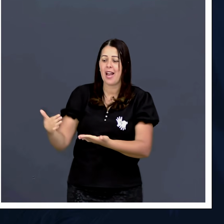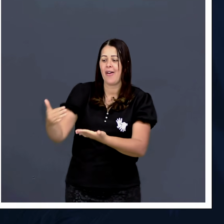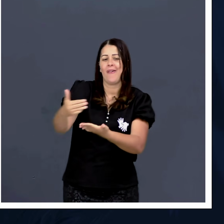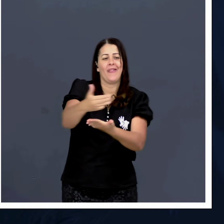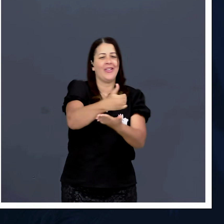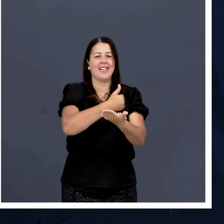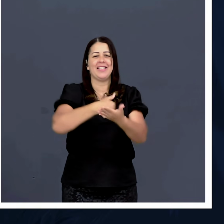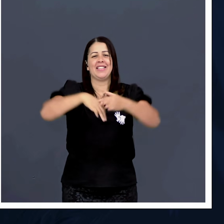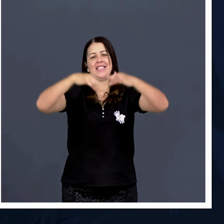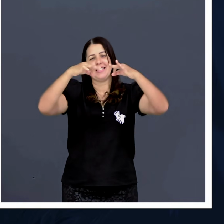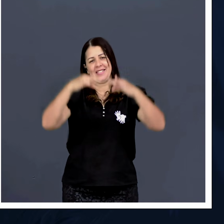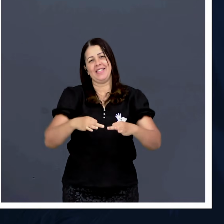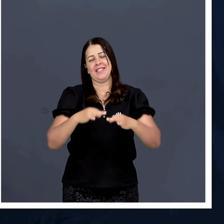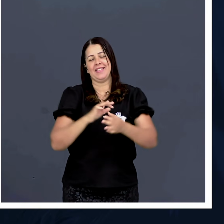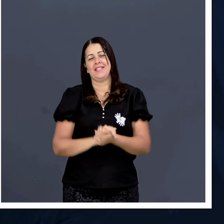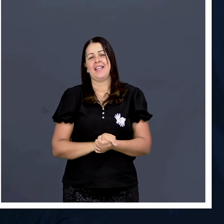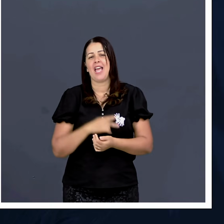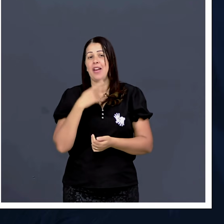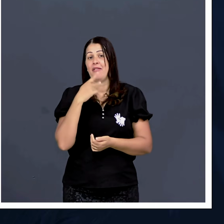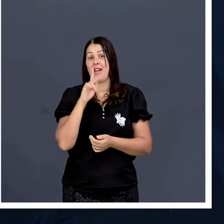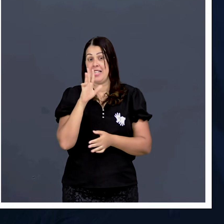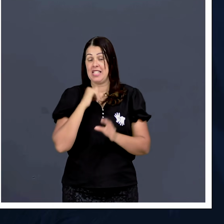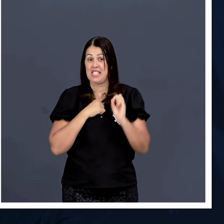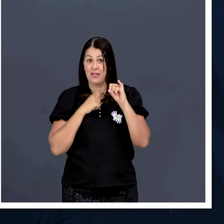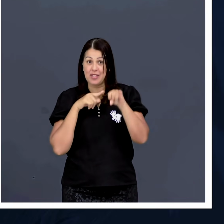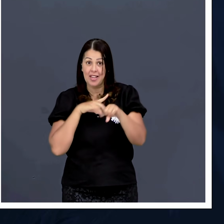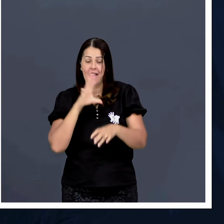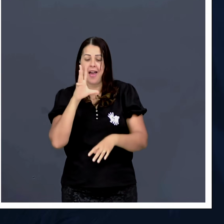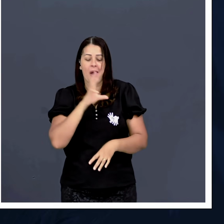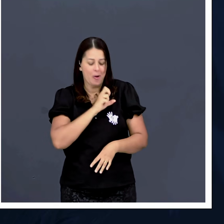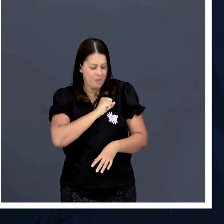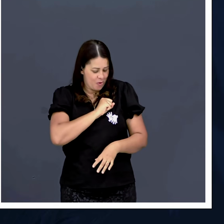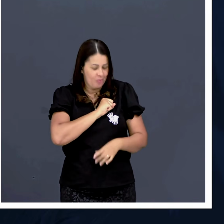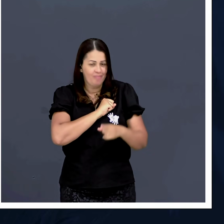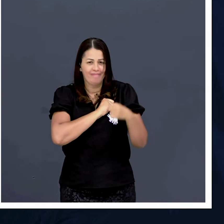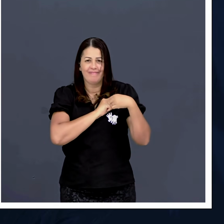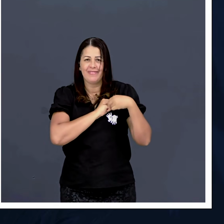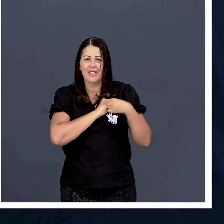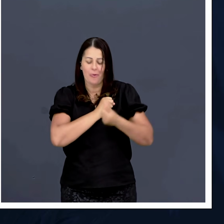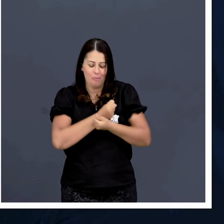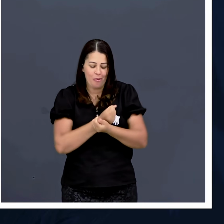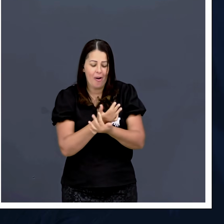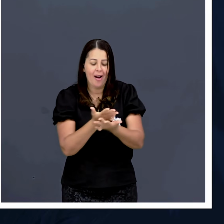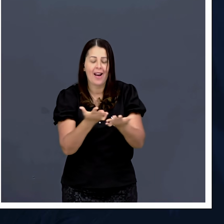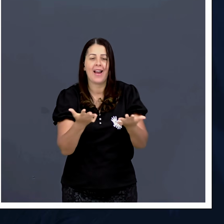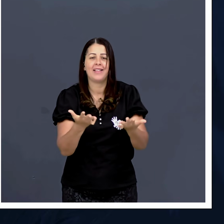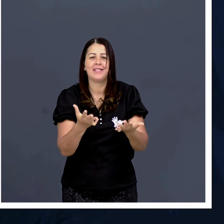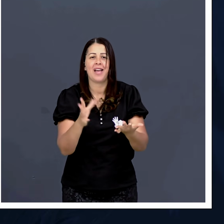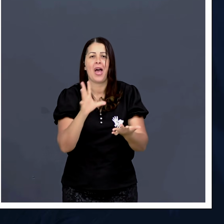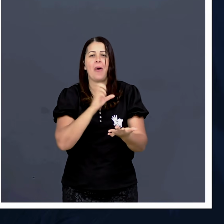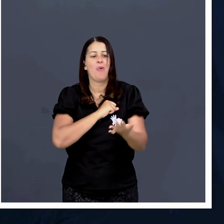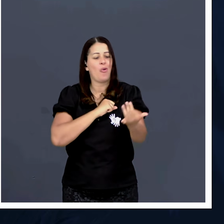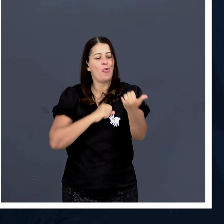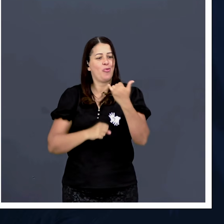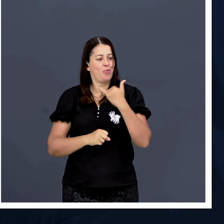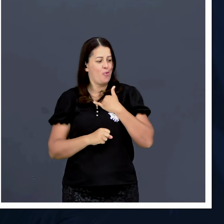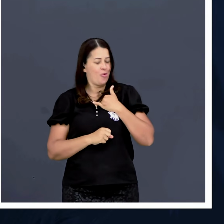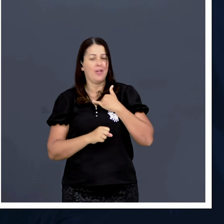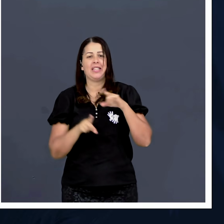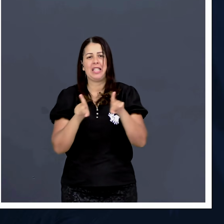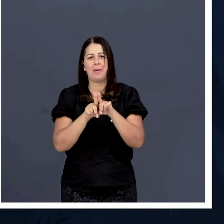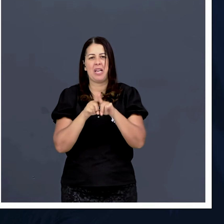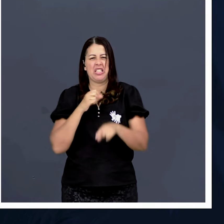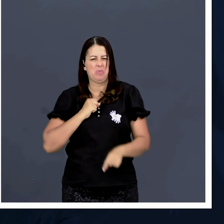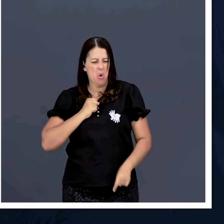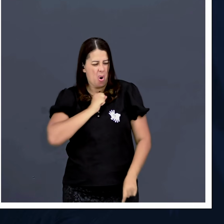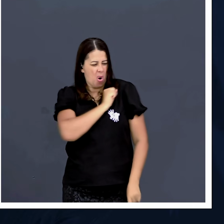garantida. Aí ele diz, se você plantar amor, você vai colher amor. Se você plantar ódio, você vai colher ódio. E